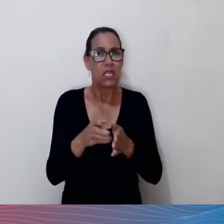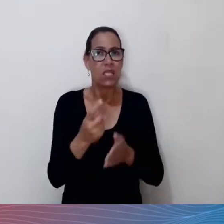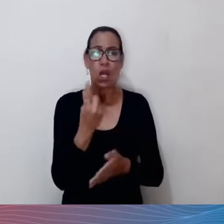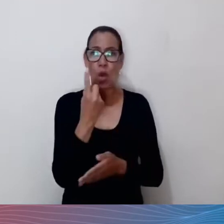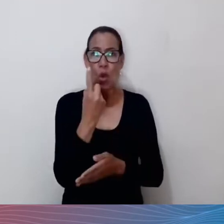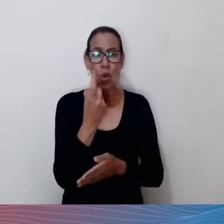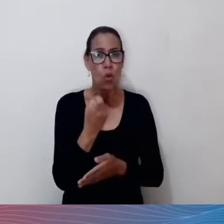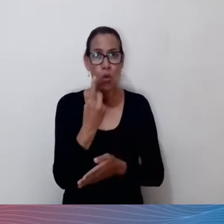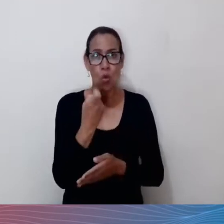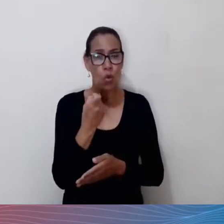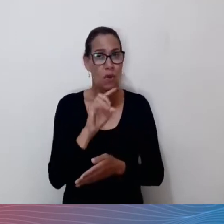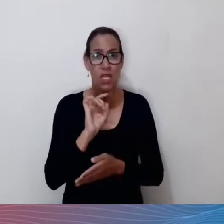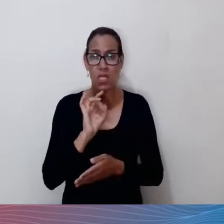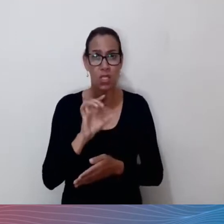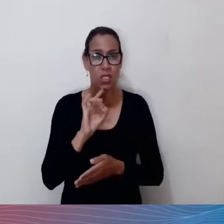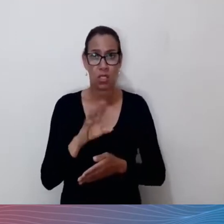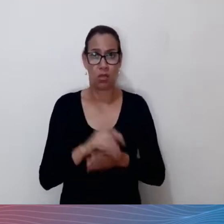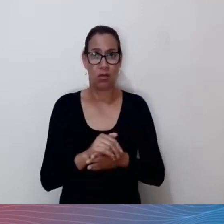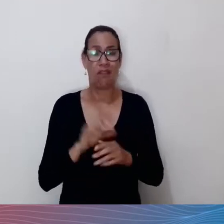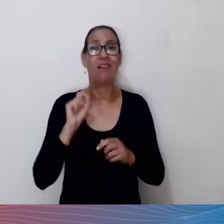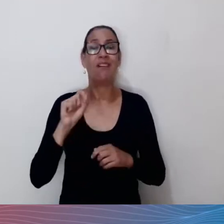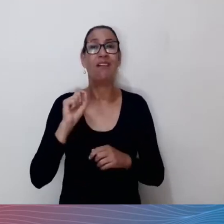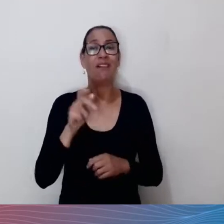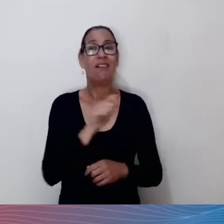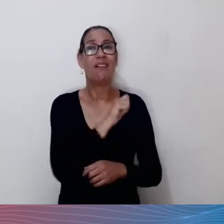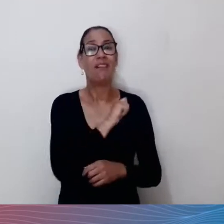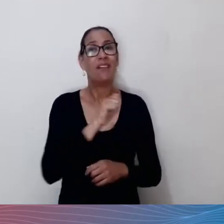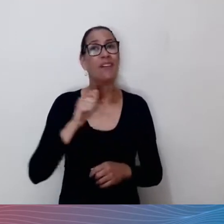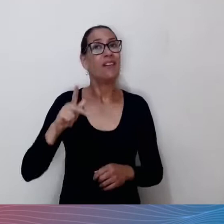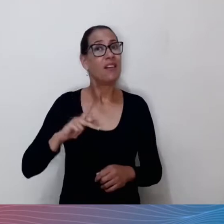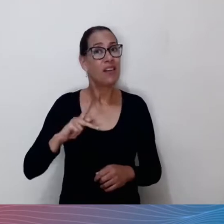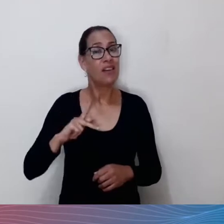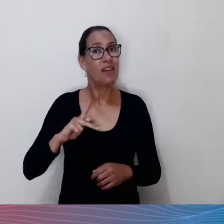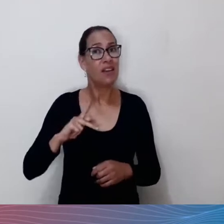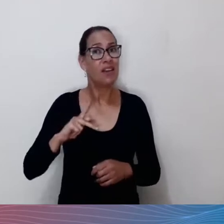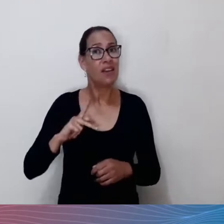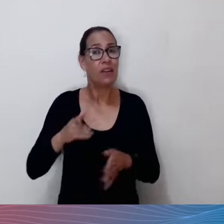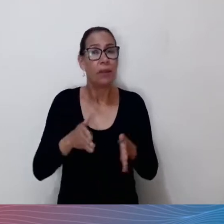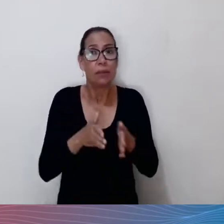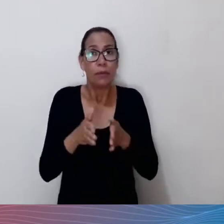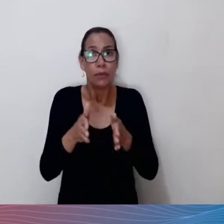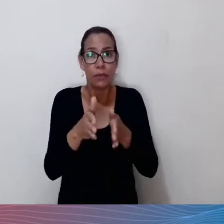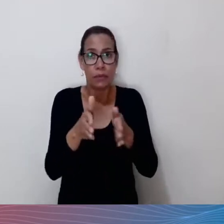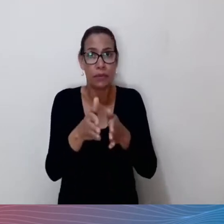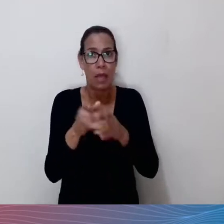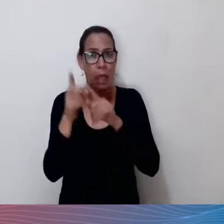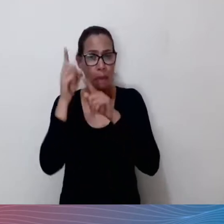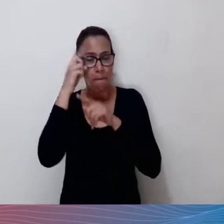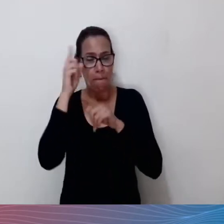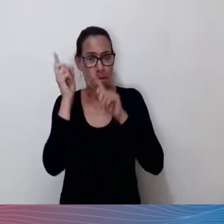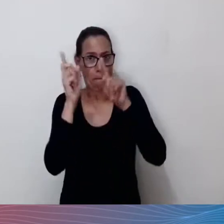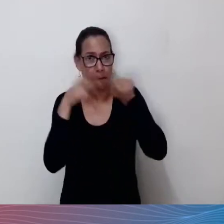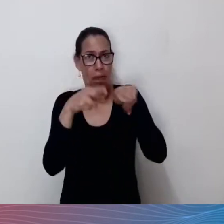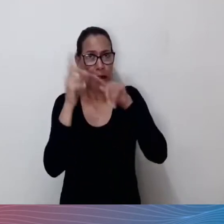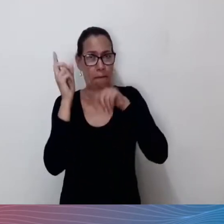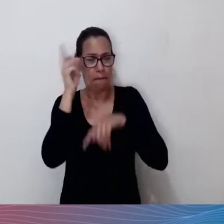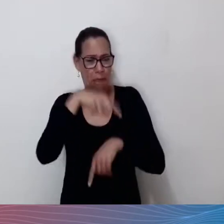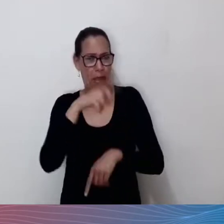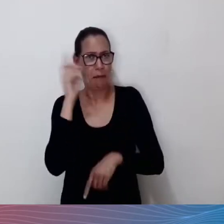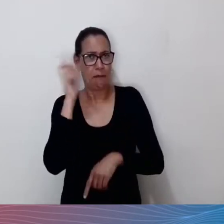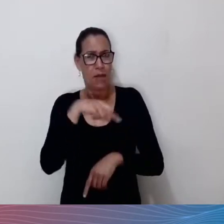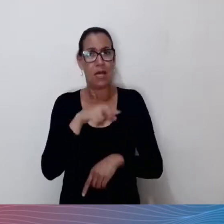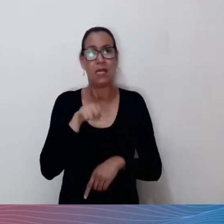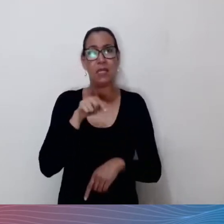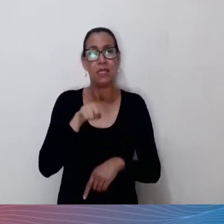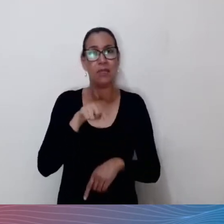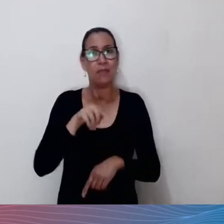E quem dá essa direção, irmãos, são os apóstolos. Porque o apóstolo tem autoridade para edificação, não